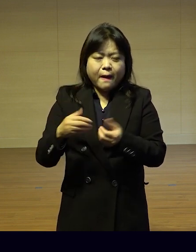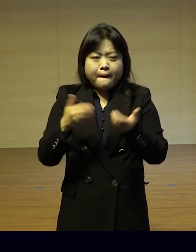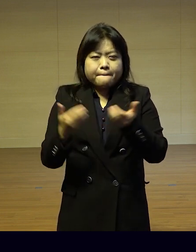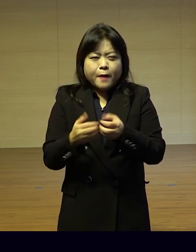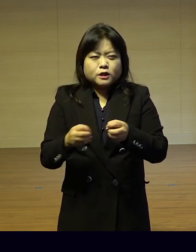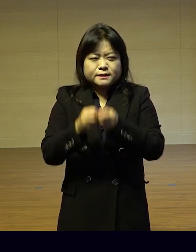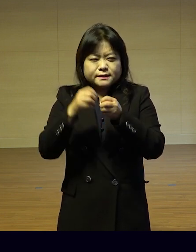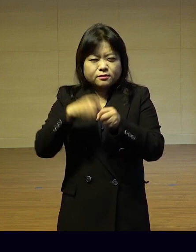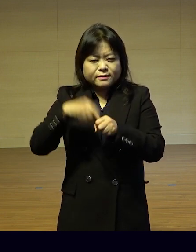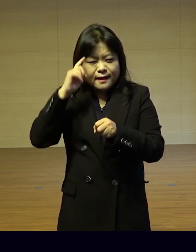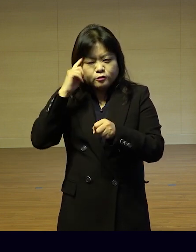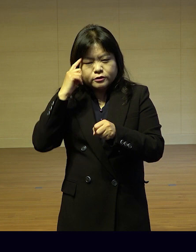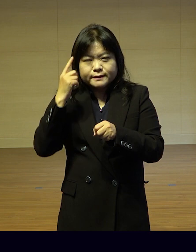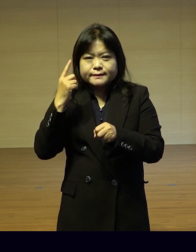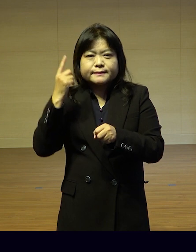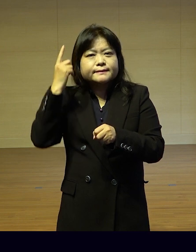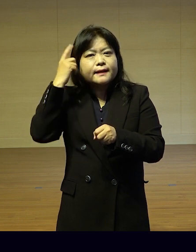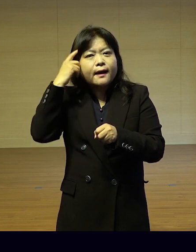있습니다.